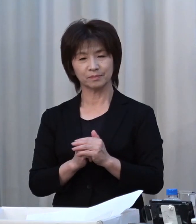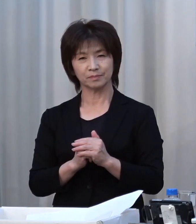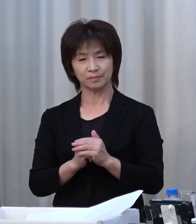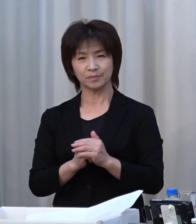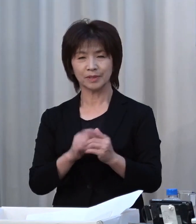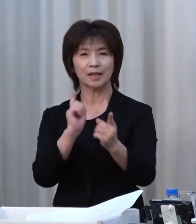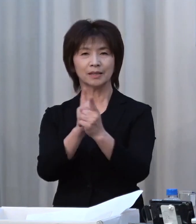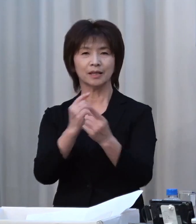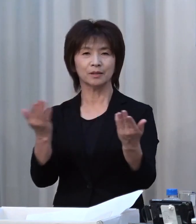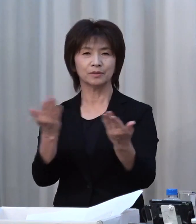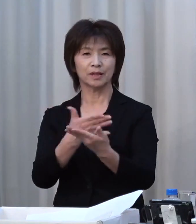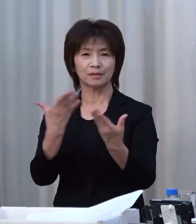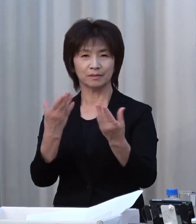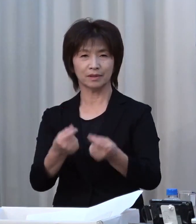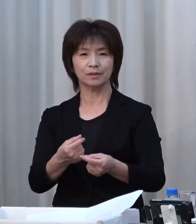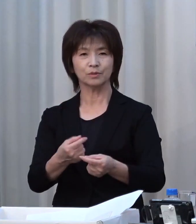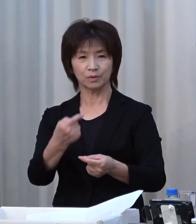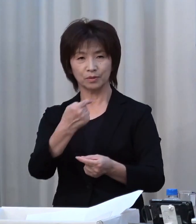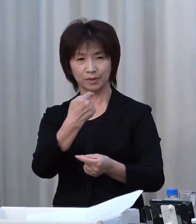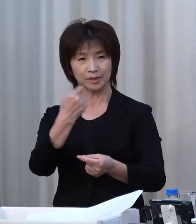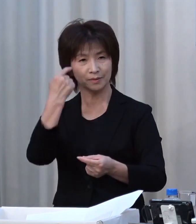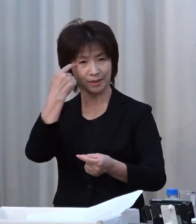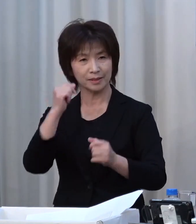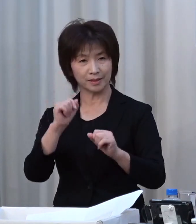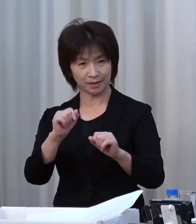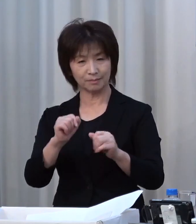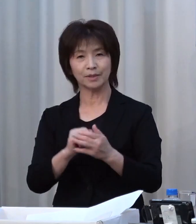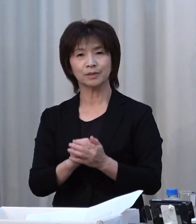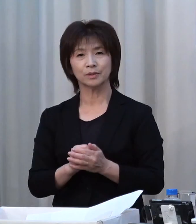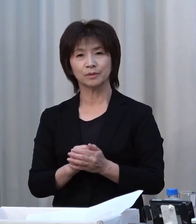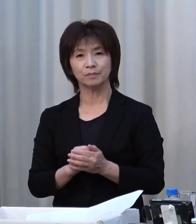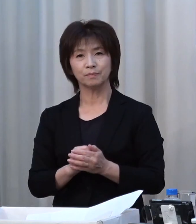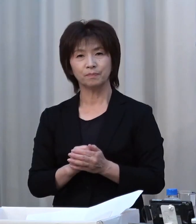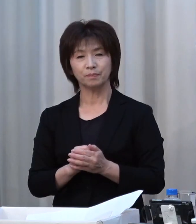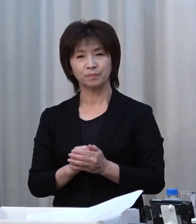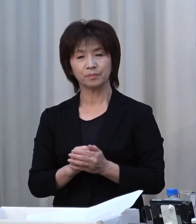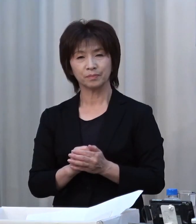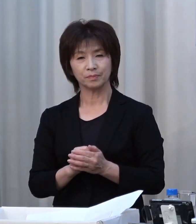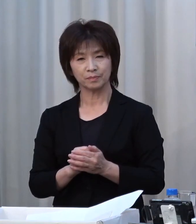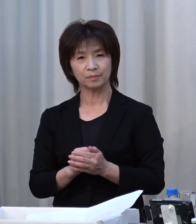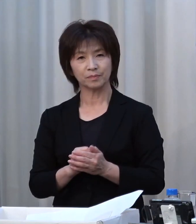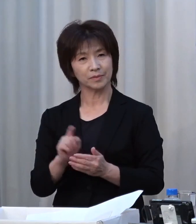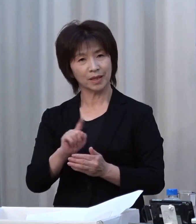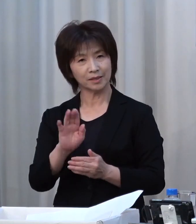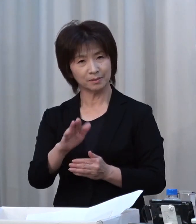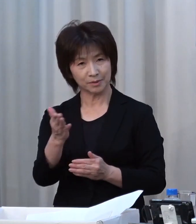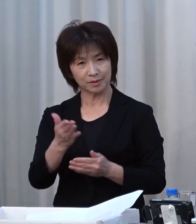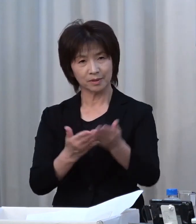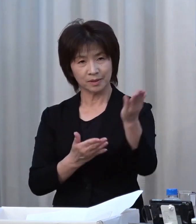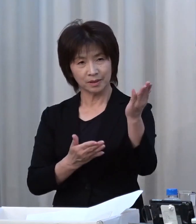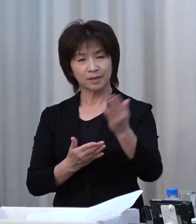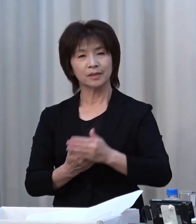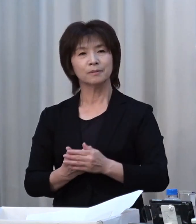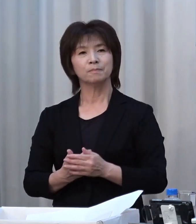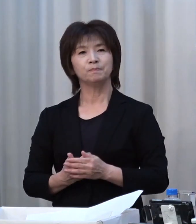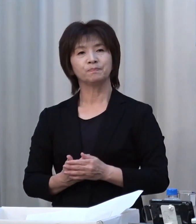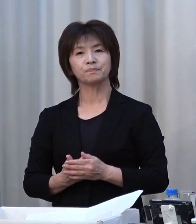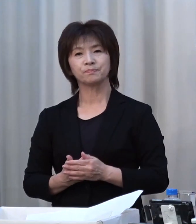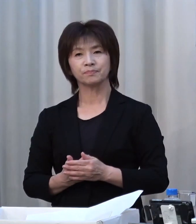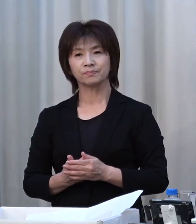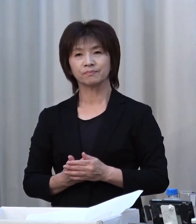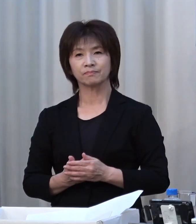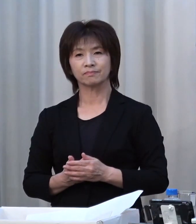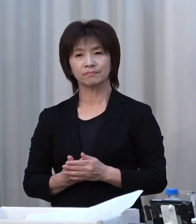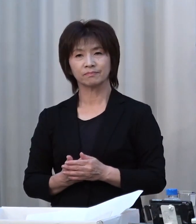対策になった、そのように私は考えております。何かありますか。